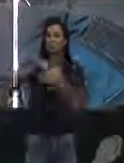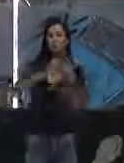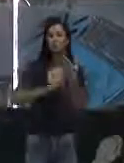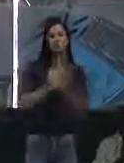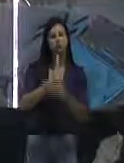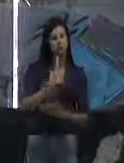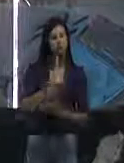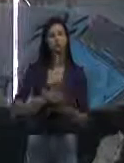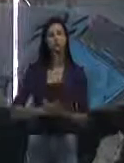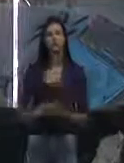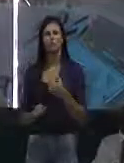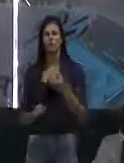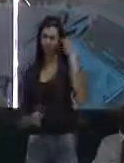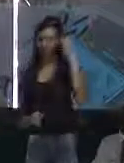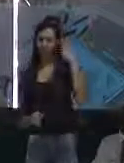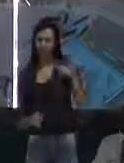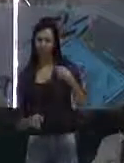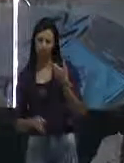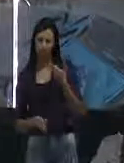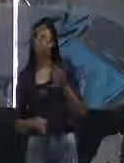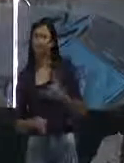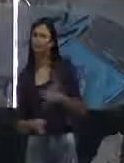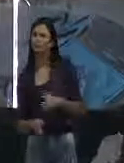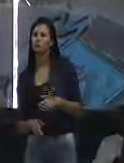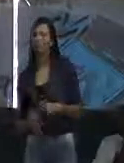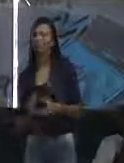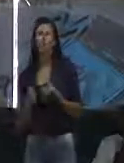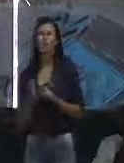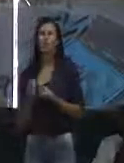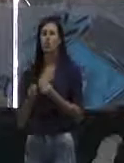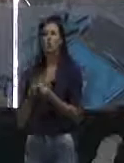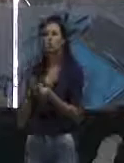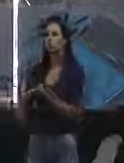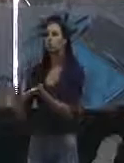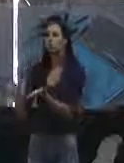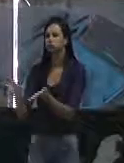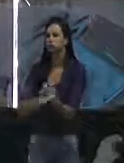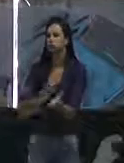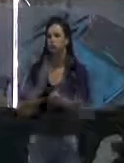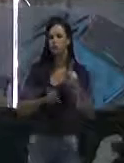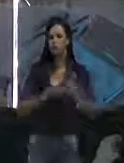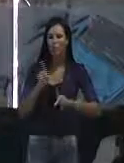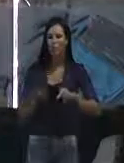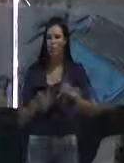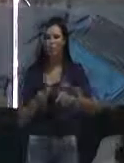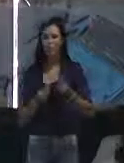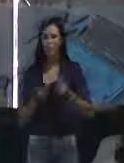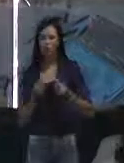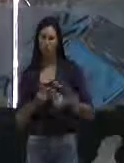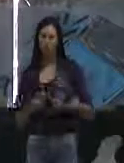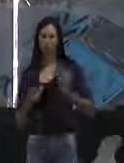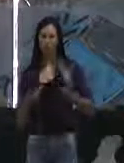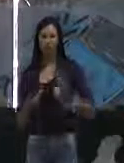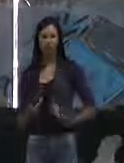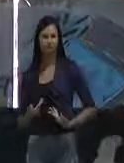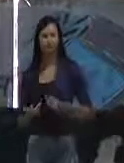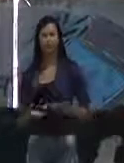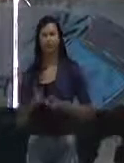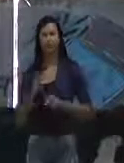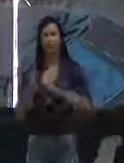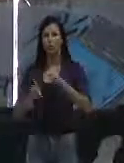Eu não tenho a capacidade de caçar soberania popular. Quem sou eu, senhor presidente? O povo